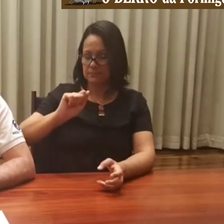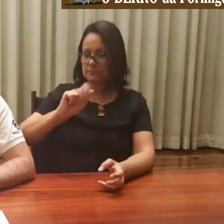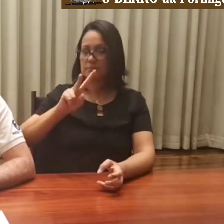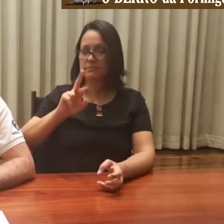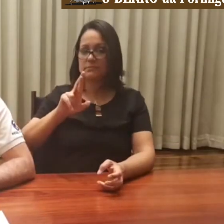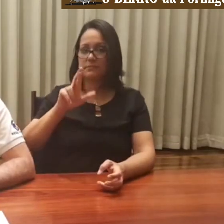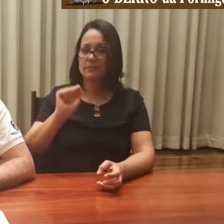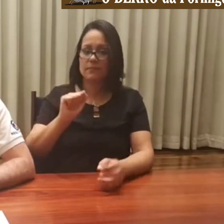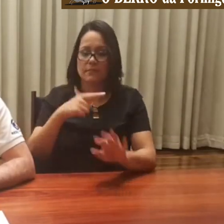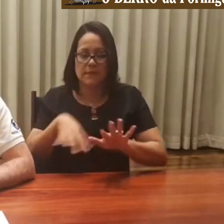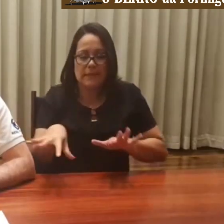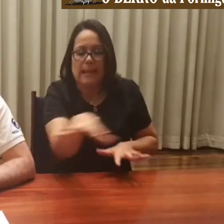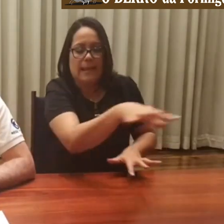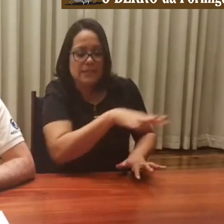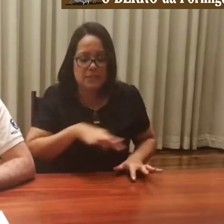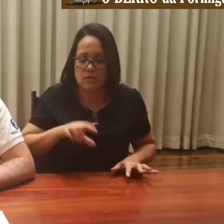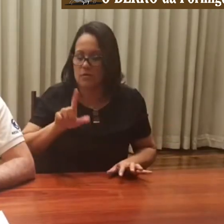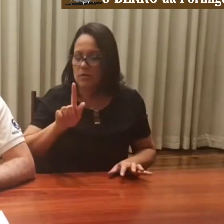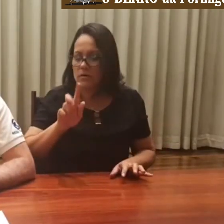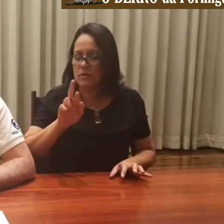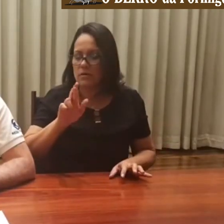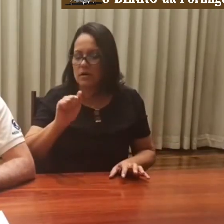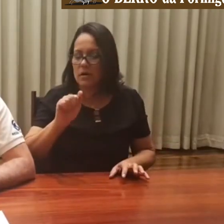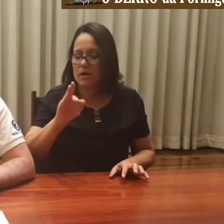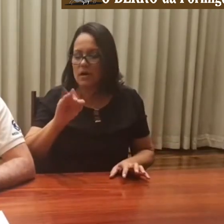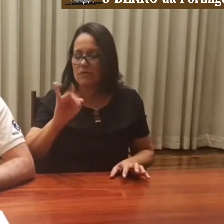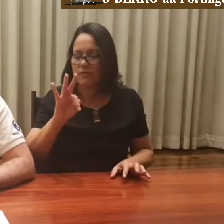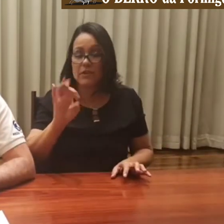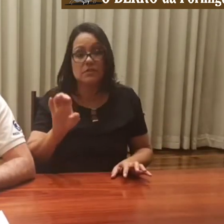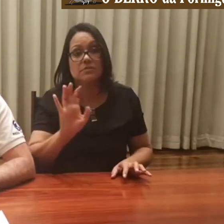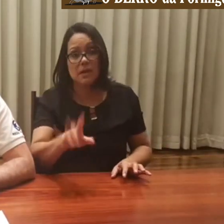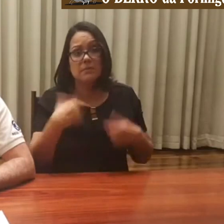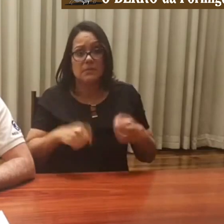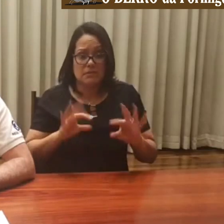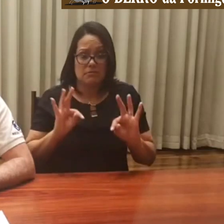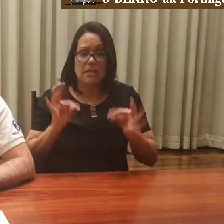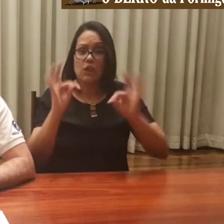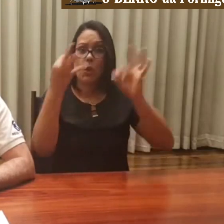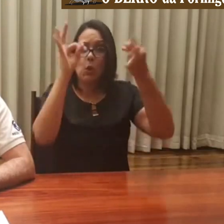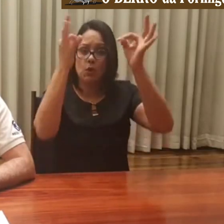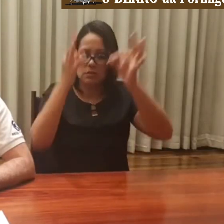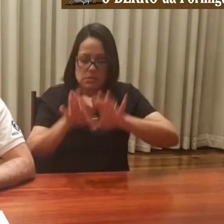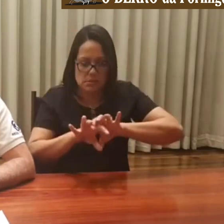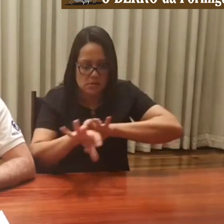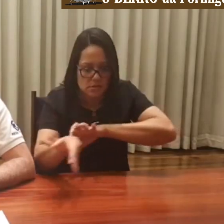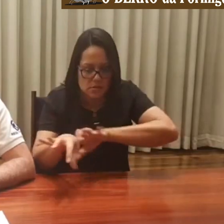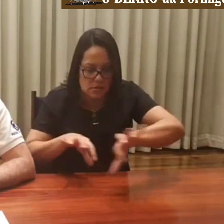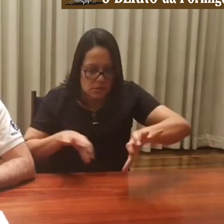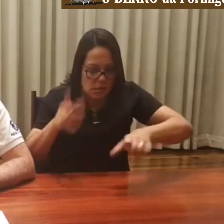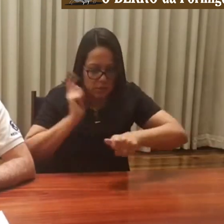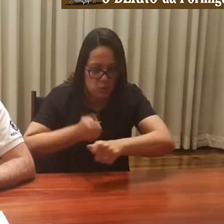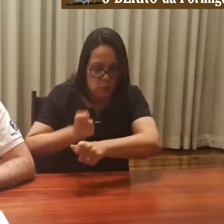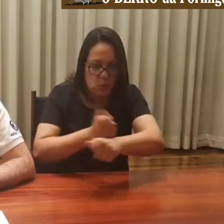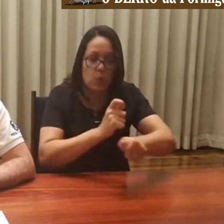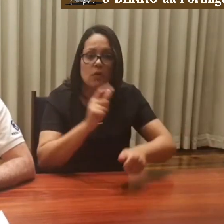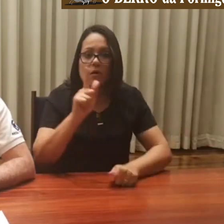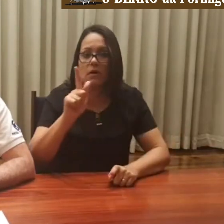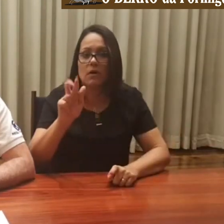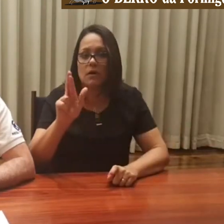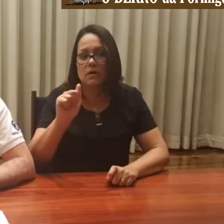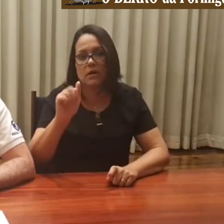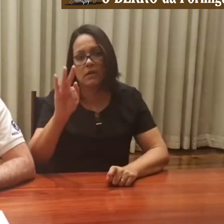do grafite da região se você não tem tecnologia para separar ali o grafeno. Aí, olha, para os próximos anos,